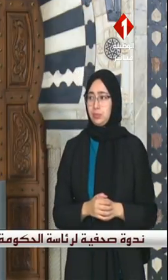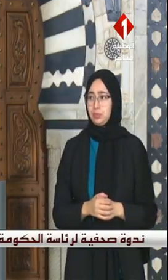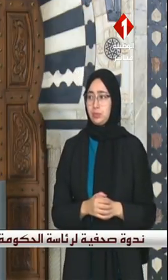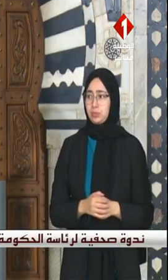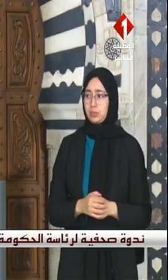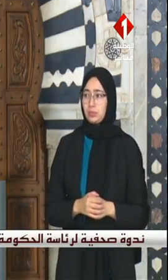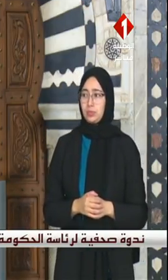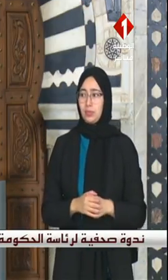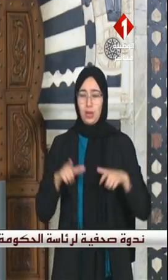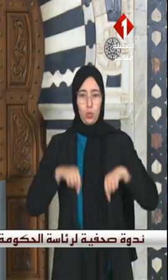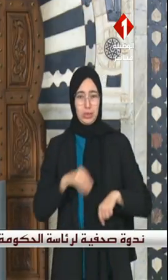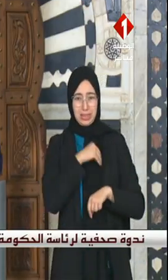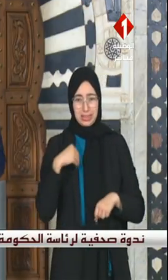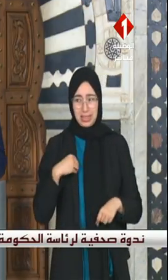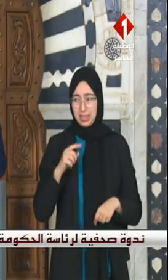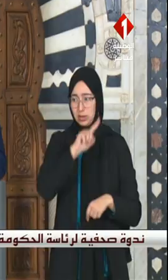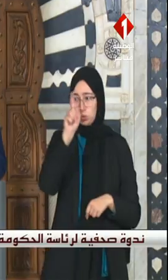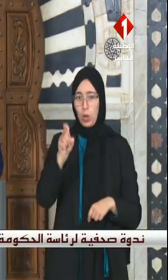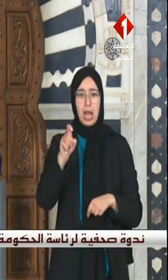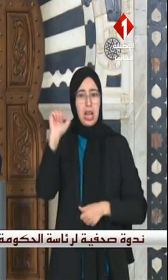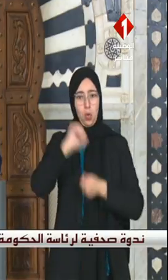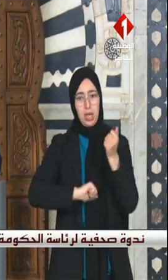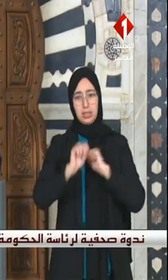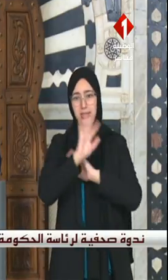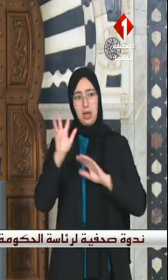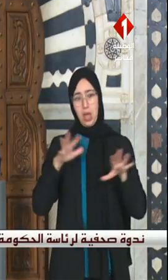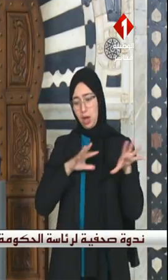عنده التزام، دونك السؤال هذا